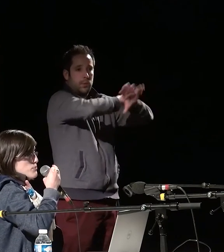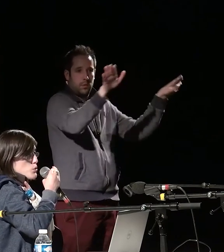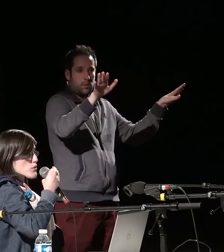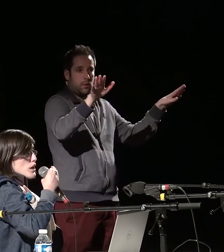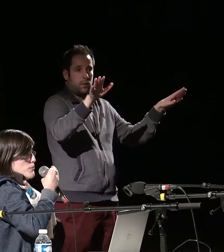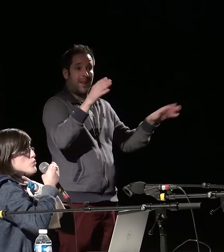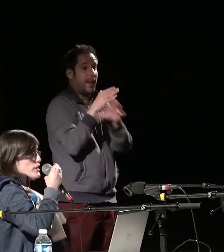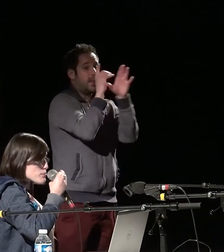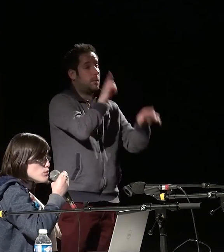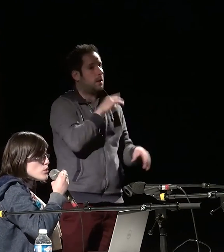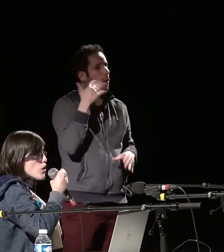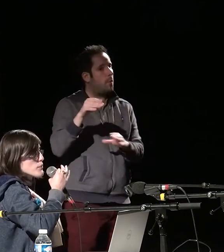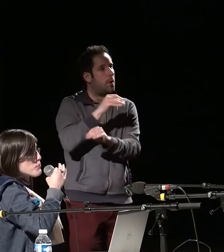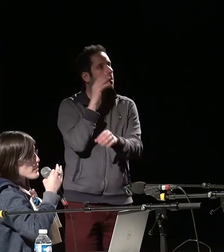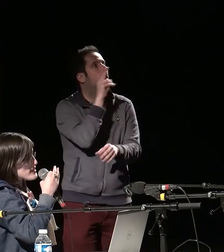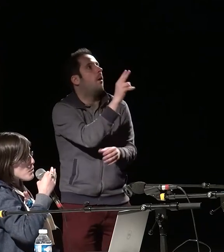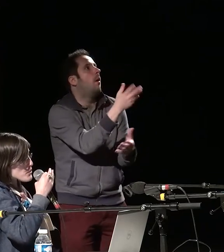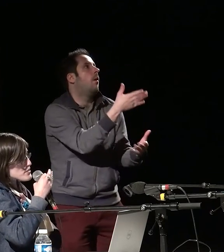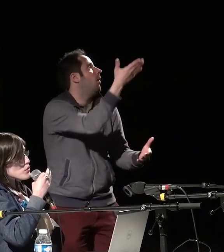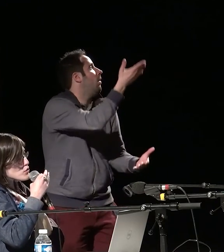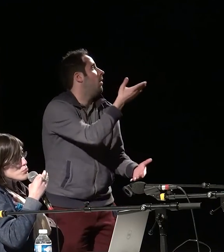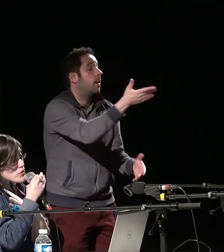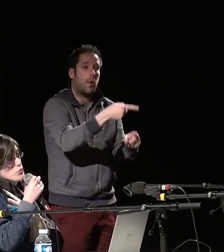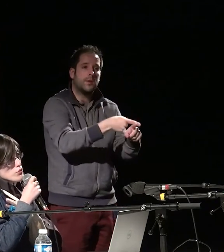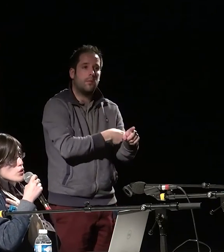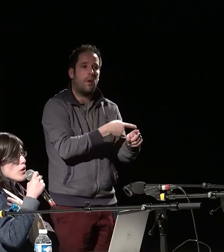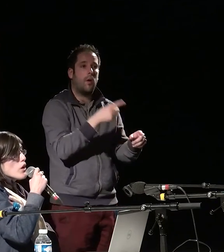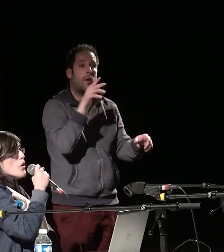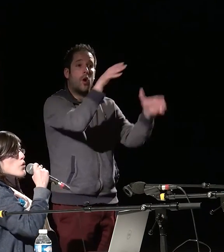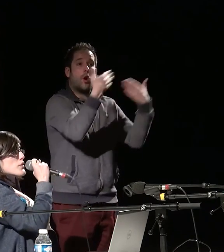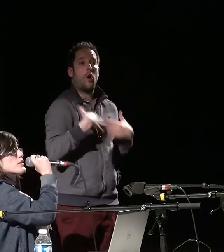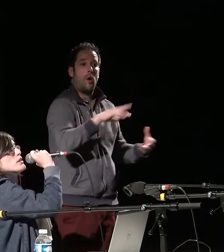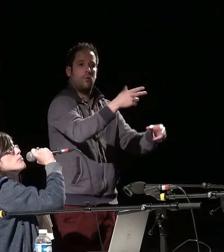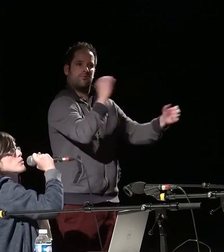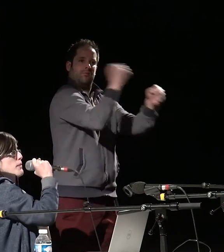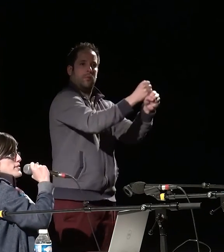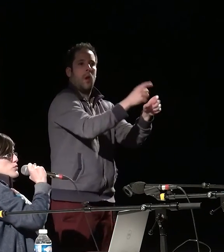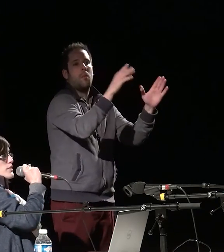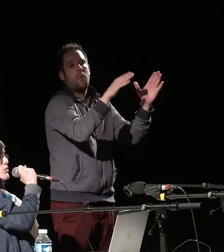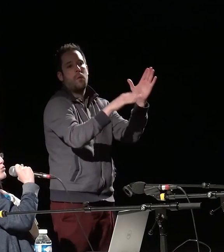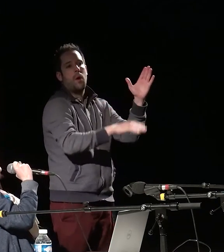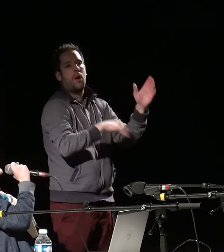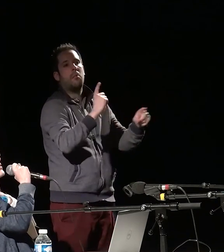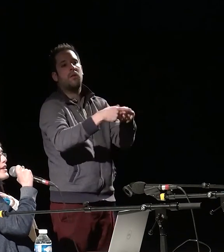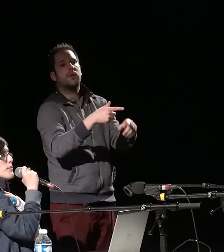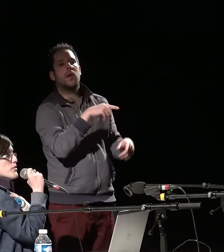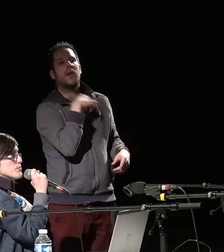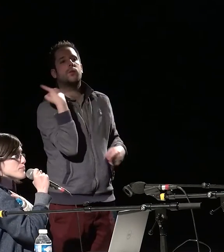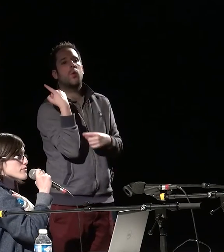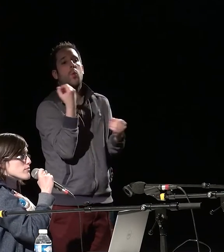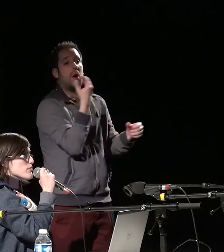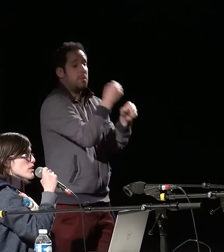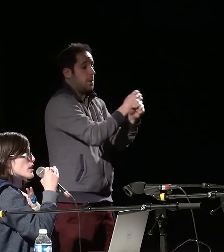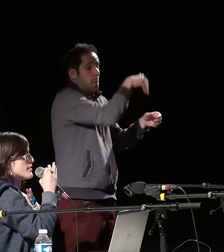la potence, mais on ne voyait plus le corps. Et puis progressivement, on a de moins en moins vu le corps. On est passé aux exécutions dans les enceintes des